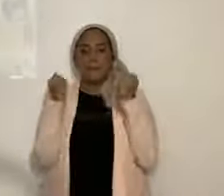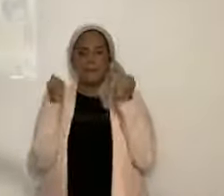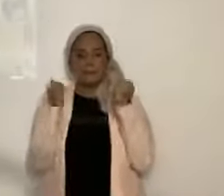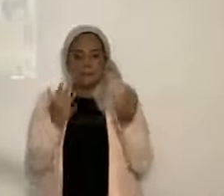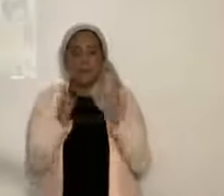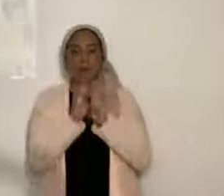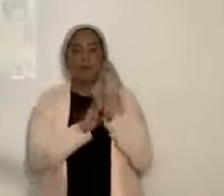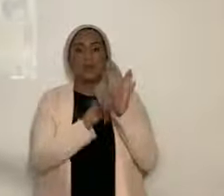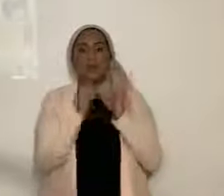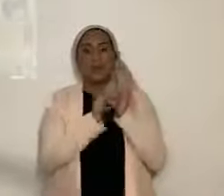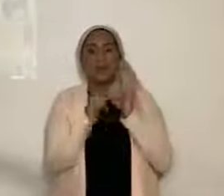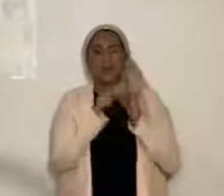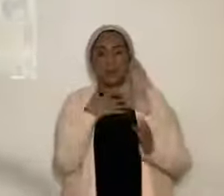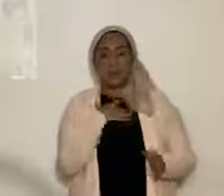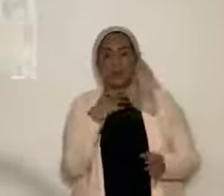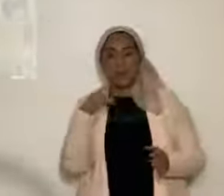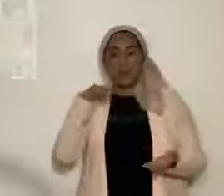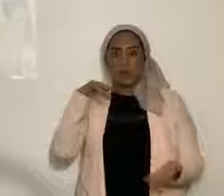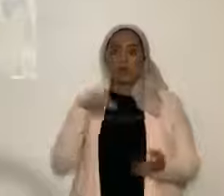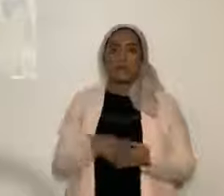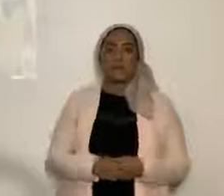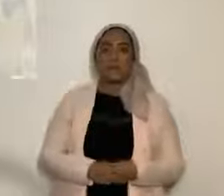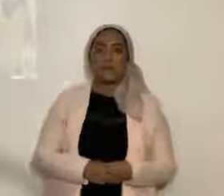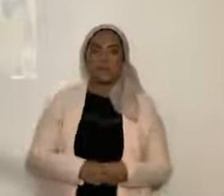Biblia, para que los que les guste estudiar.